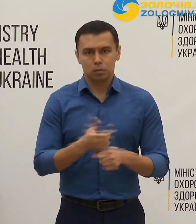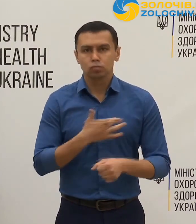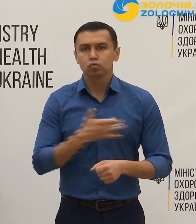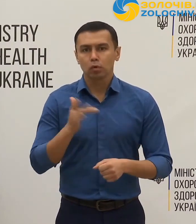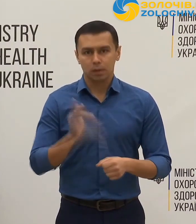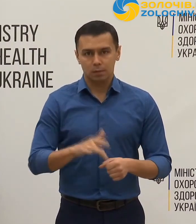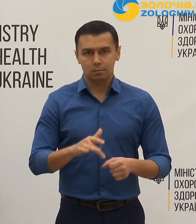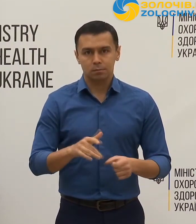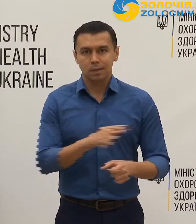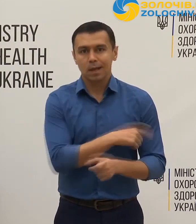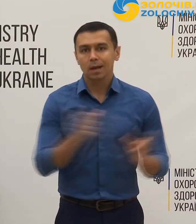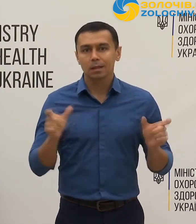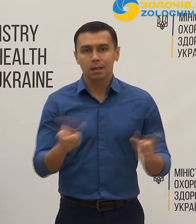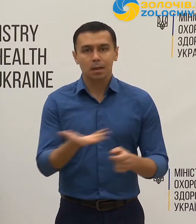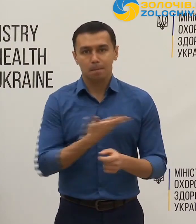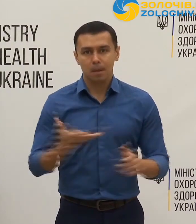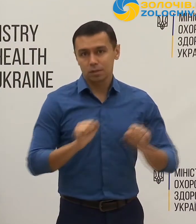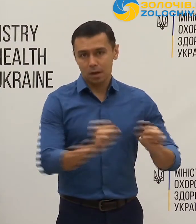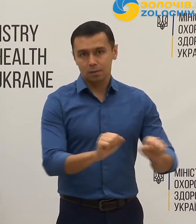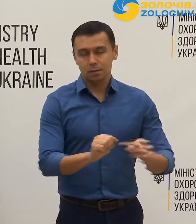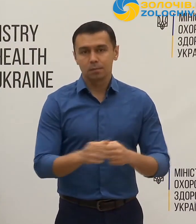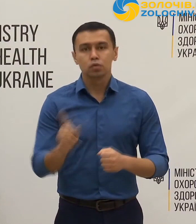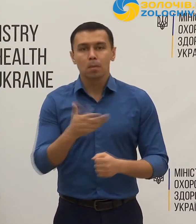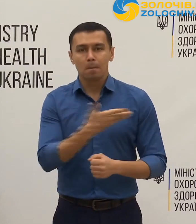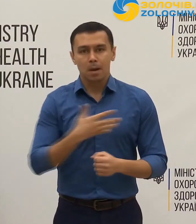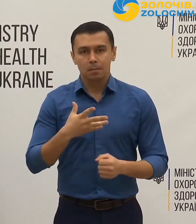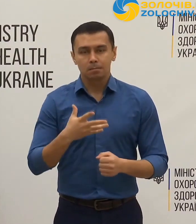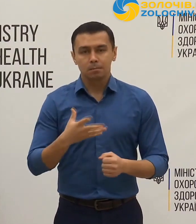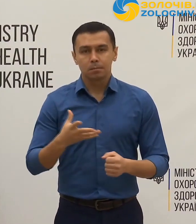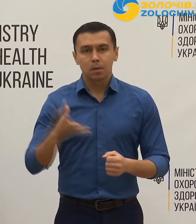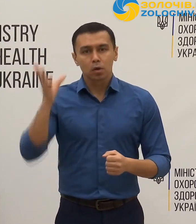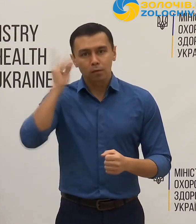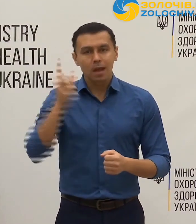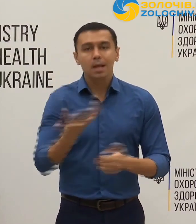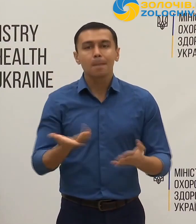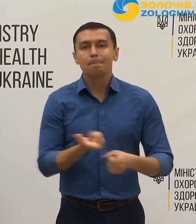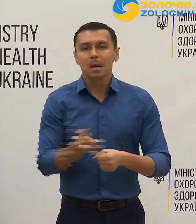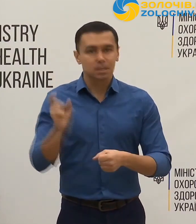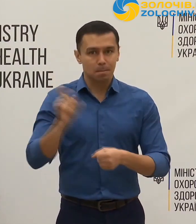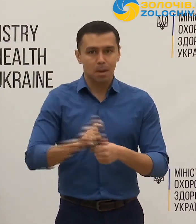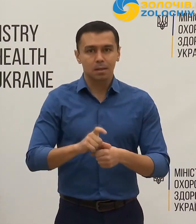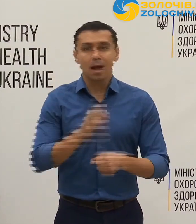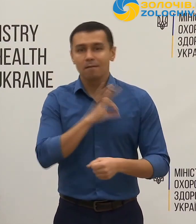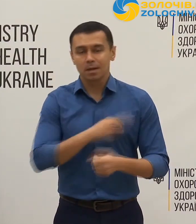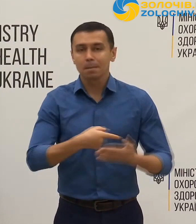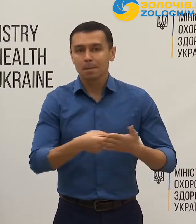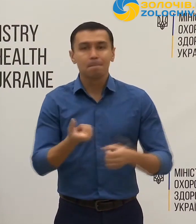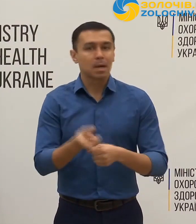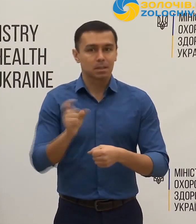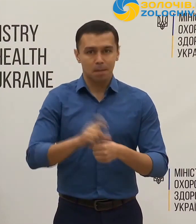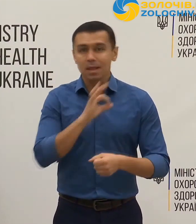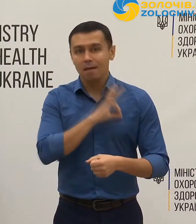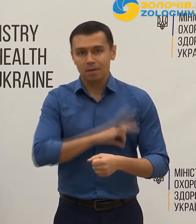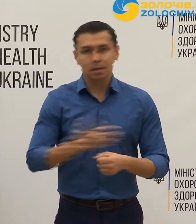жорсткий карантин, який ми запровадили. На що ми розраховували і який максимальний ефект, підкреслю,